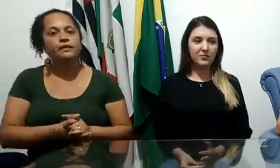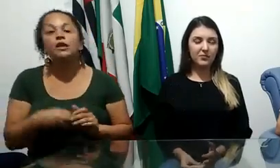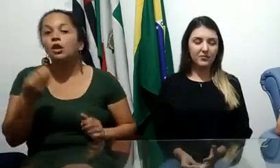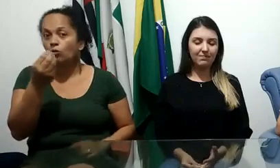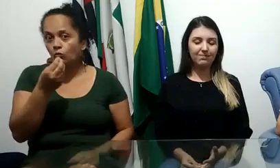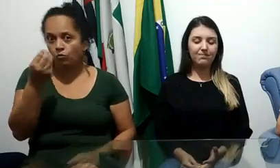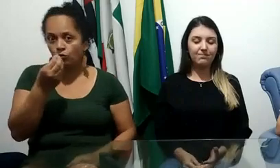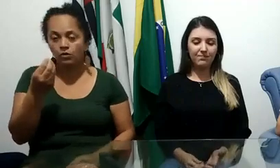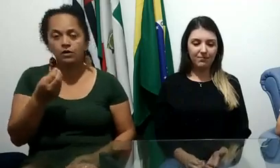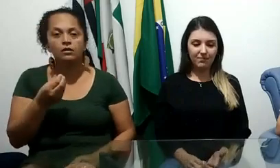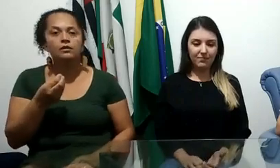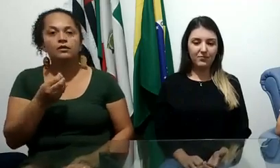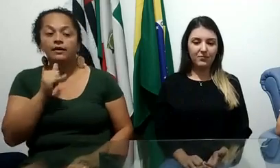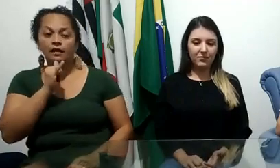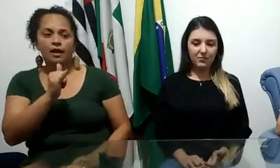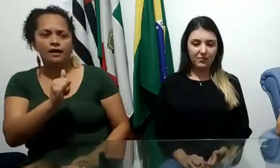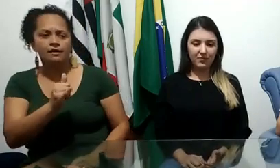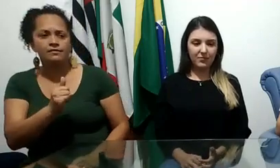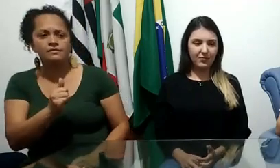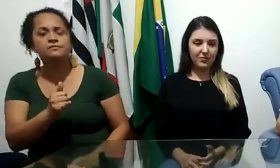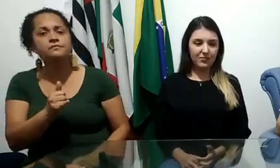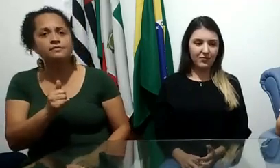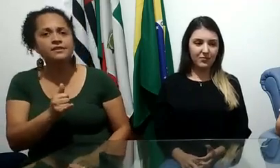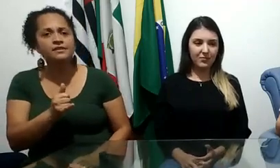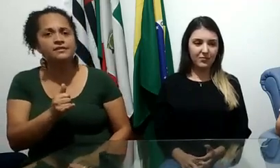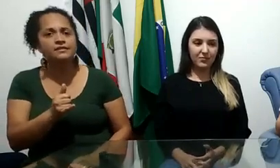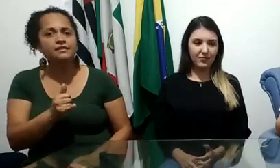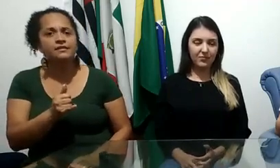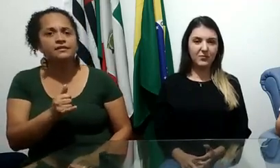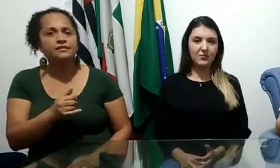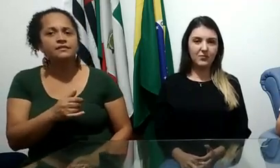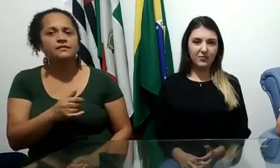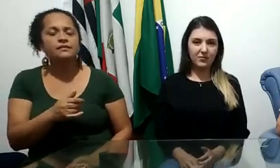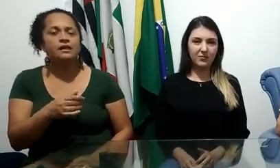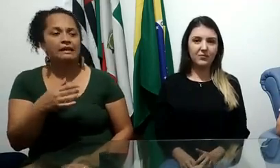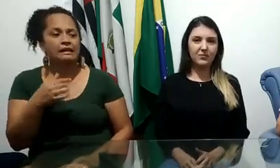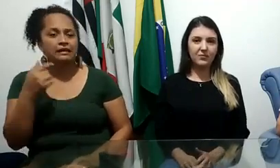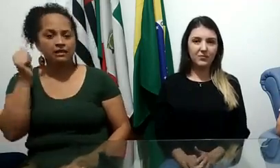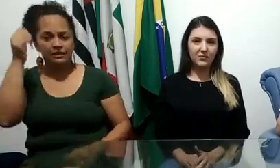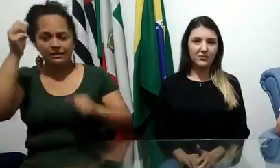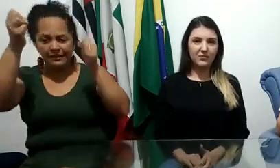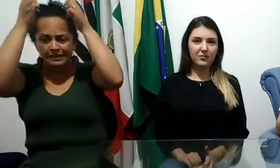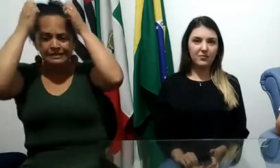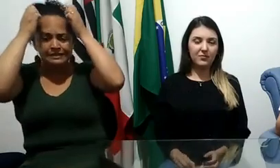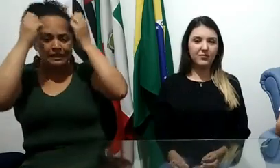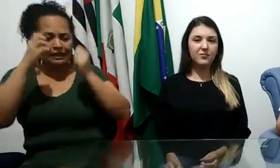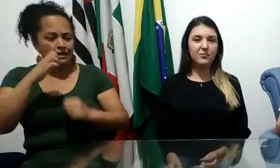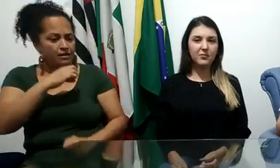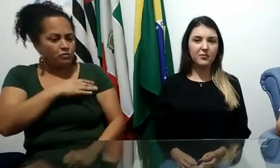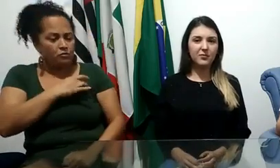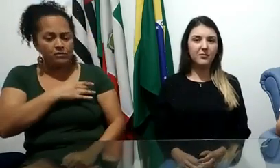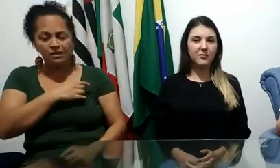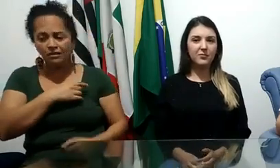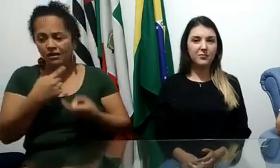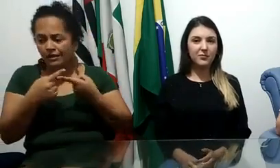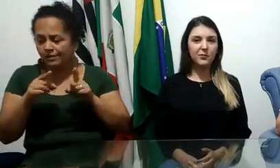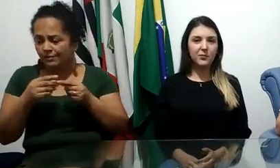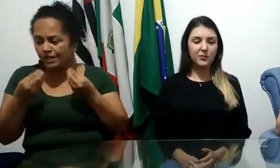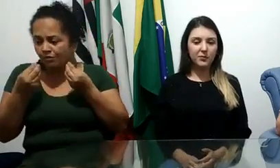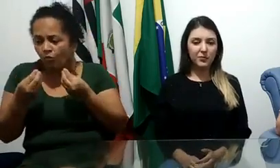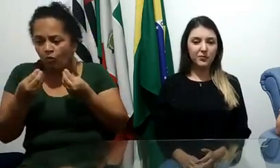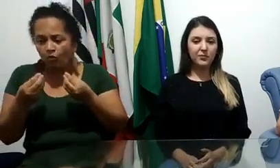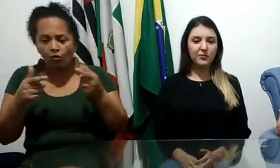medo. Ela fala, mas faz dias que o rei não me chama na presença dele. Se eu entrar sem ele